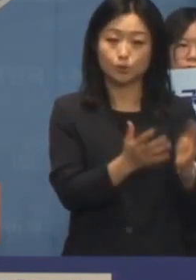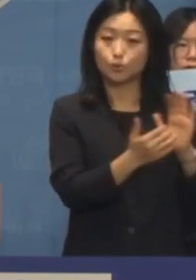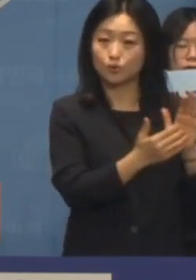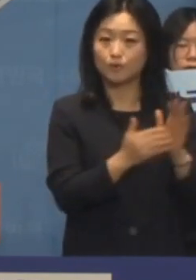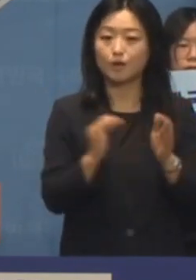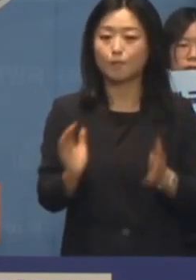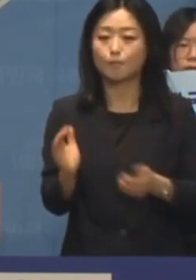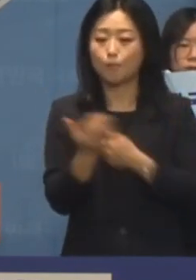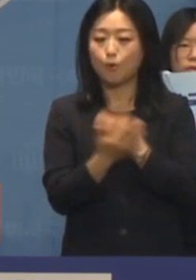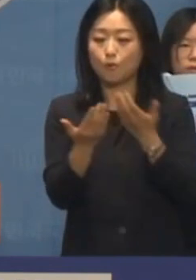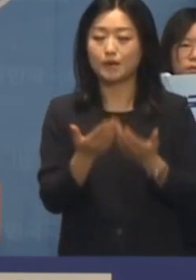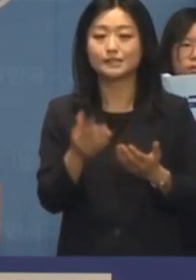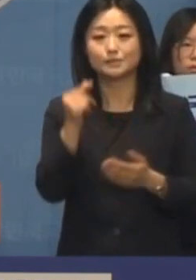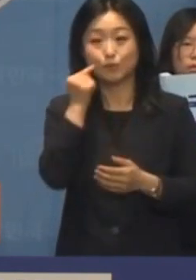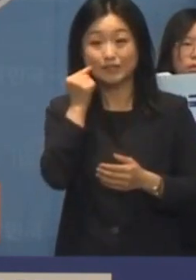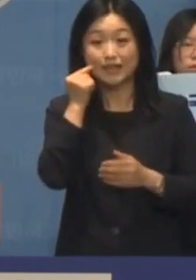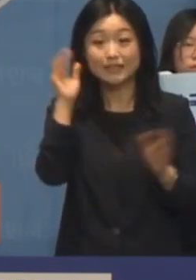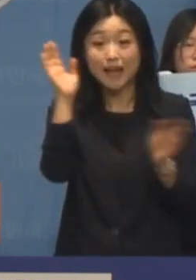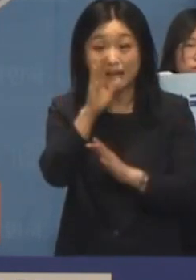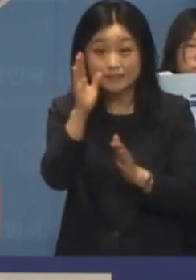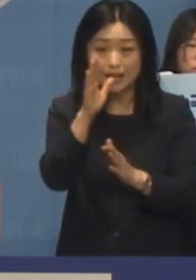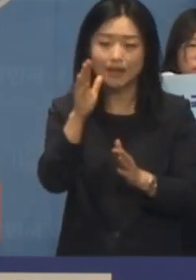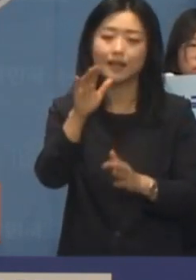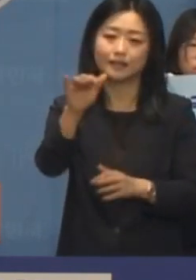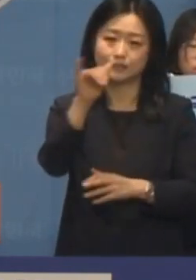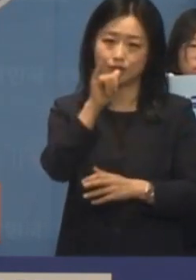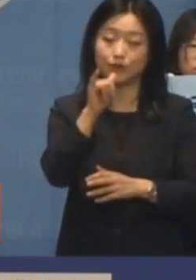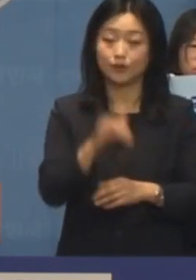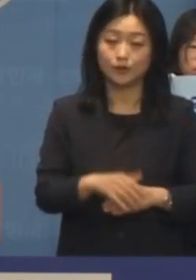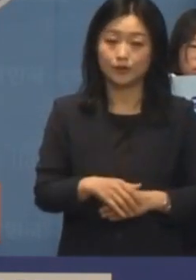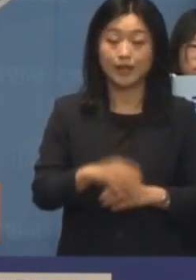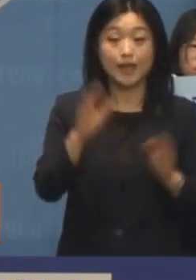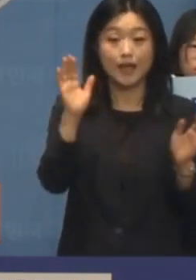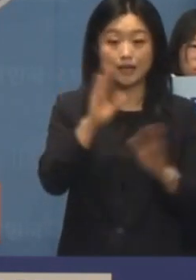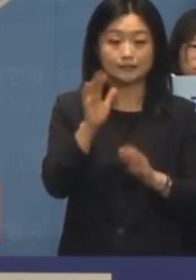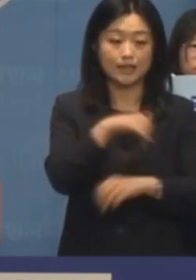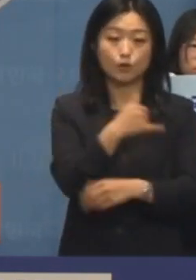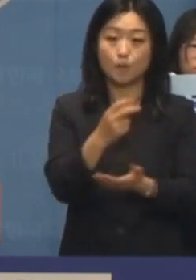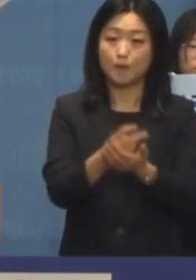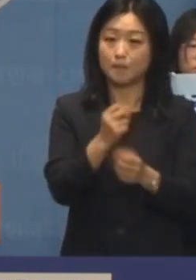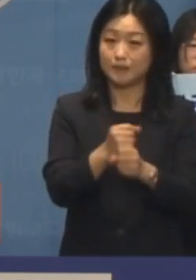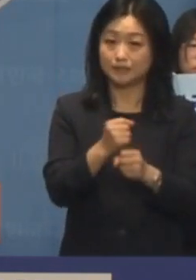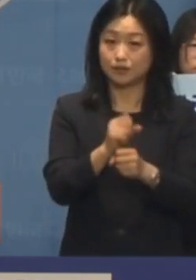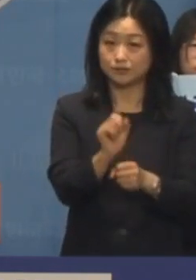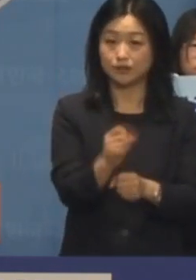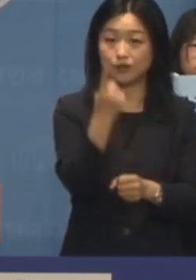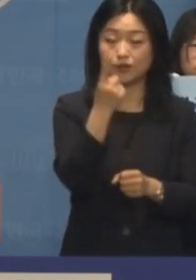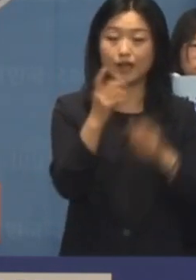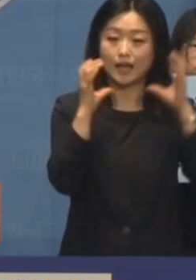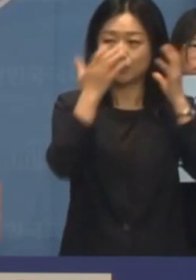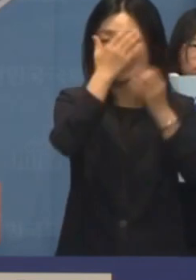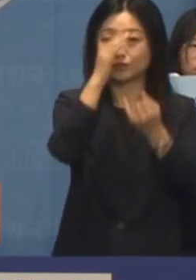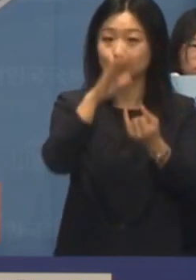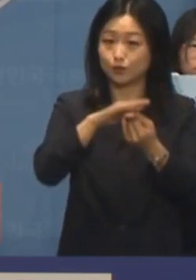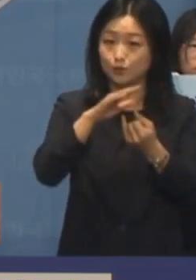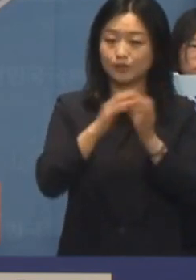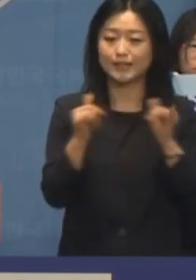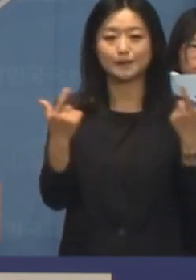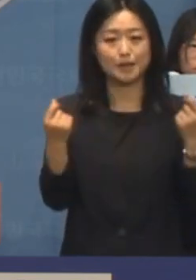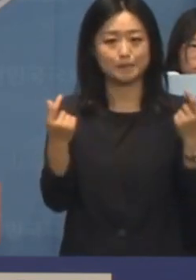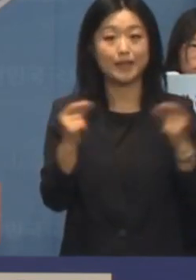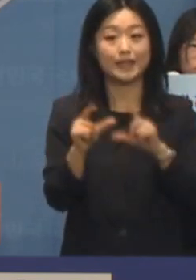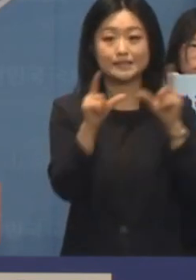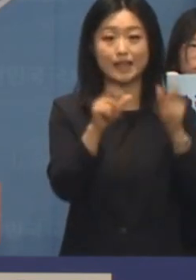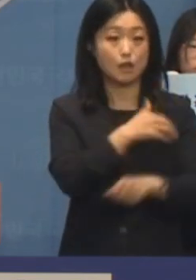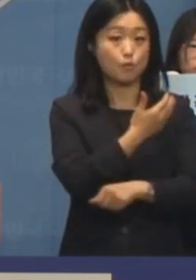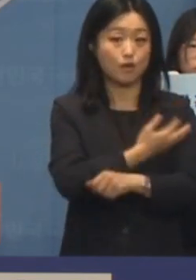보장받지 못하는 학생들의 현실에 분노합니다. 학생인권법이 제정되어 모든 아동 및 청소년이 인간답게 살